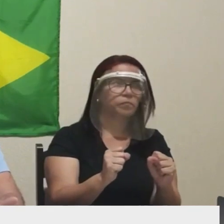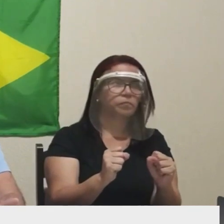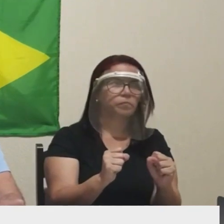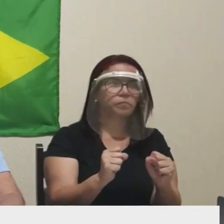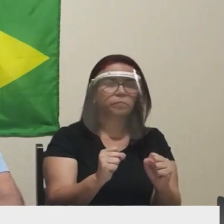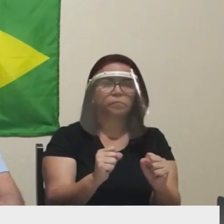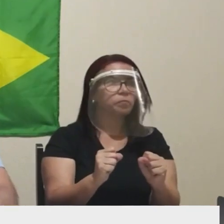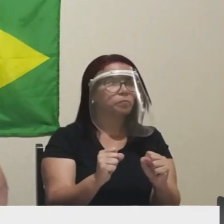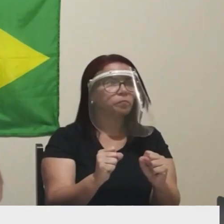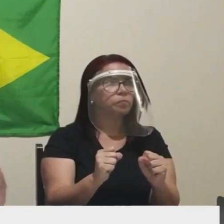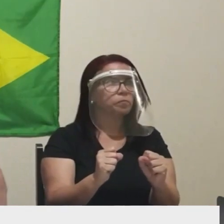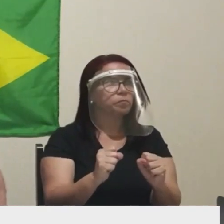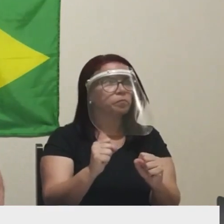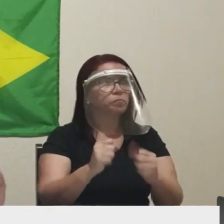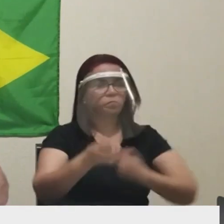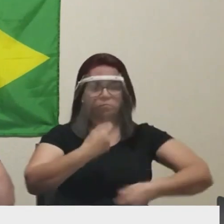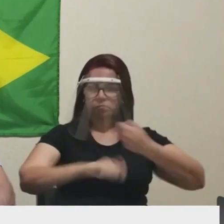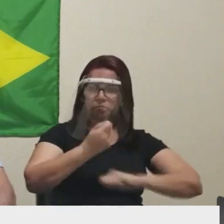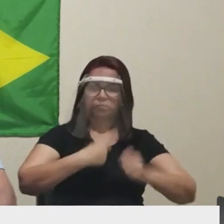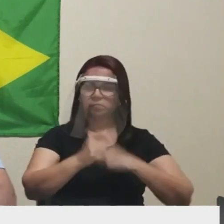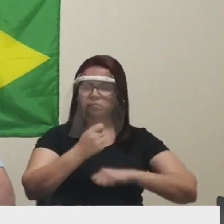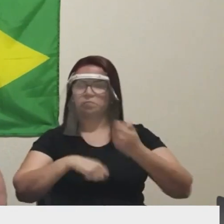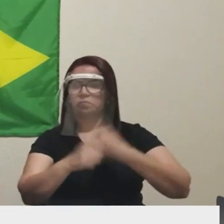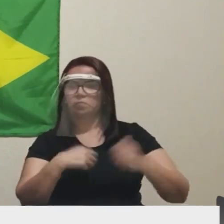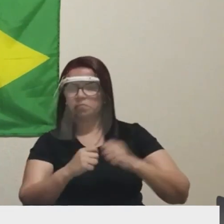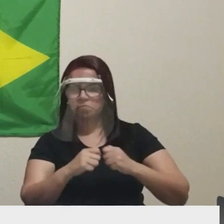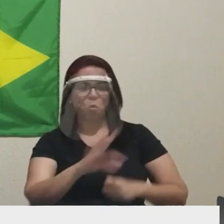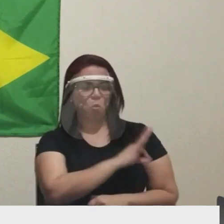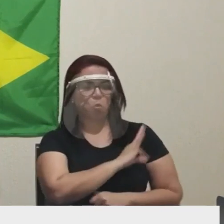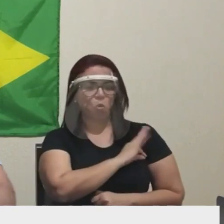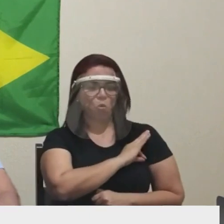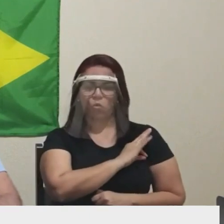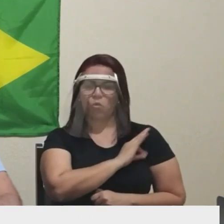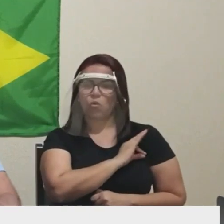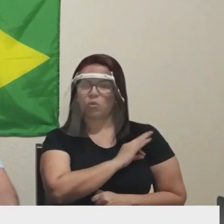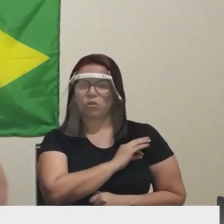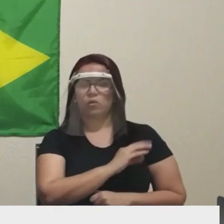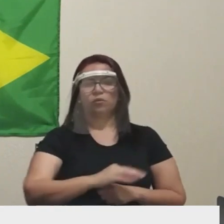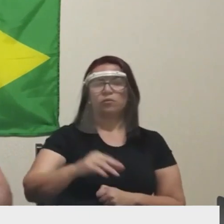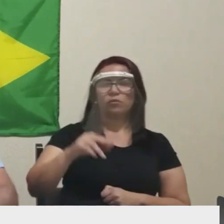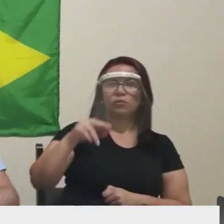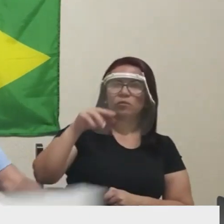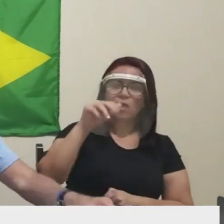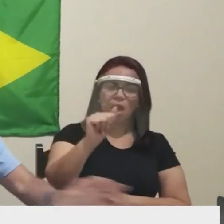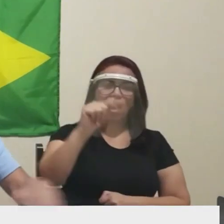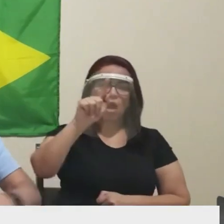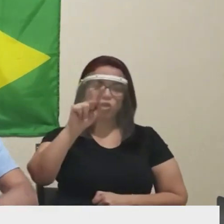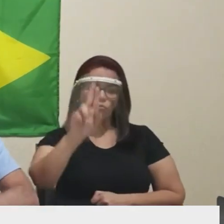continuar sendo. Polícia Federal, por exemplo, Polícia Rodoviária. AGU? AGU, ele foi da